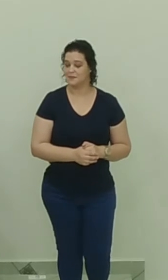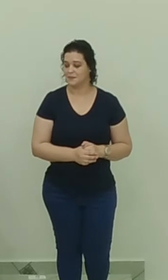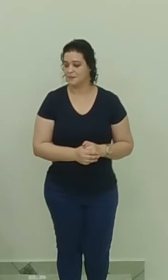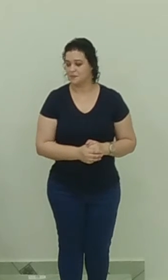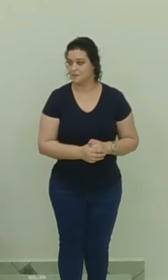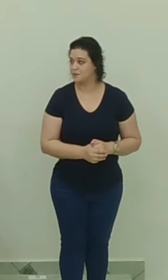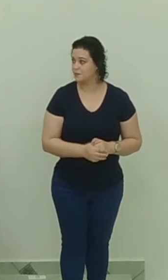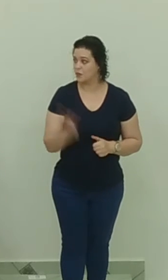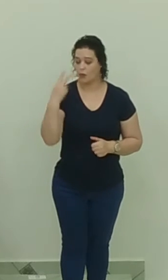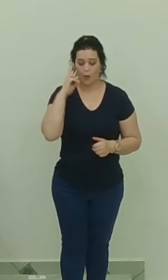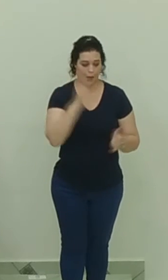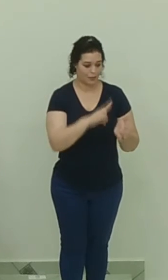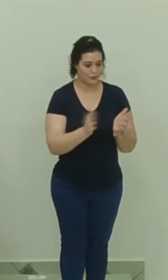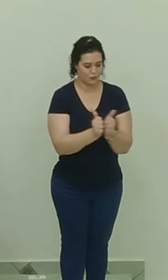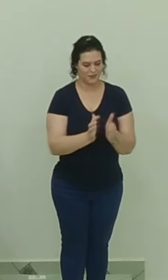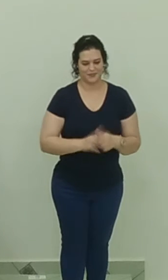Diz assim o texto sagrado: